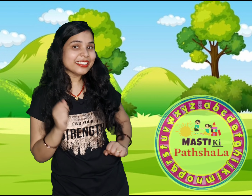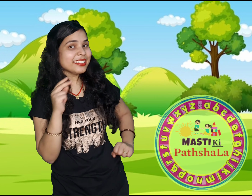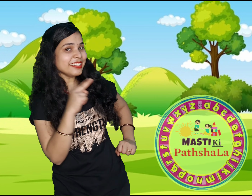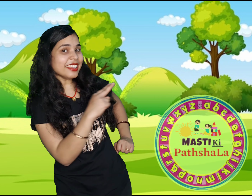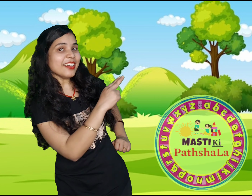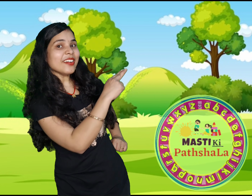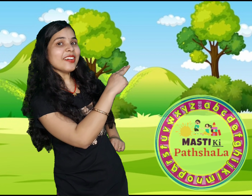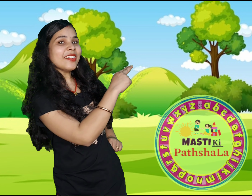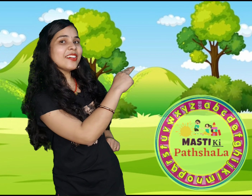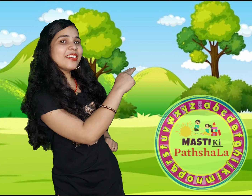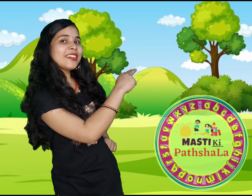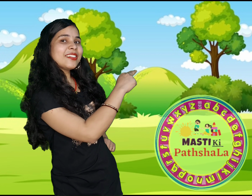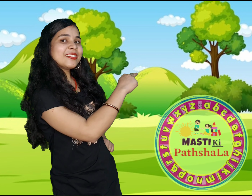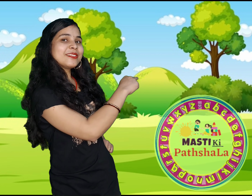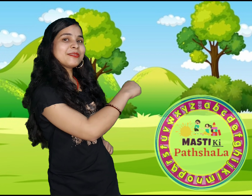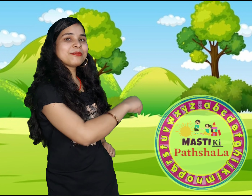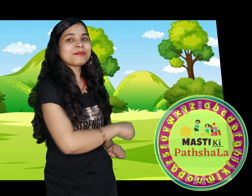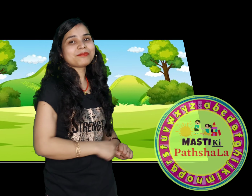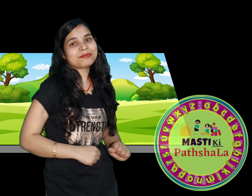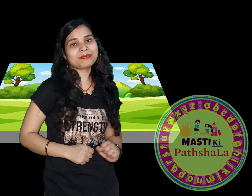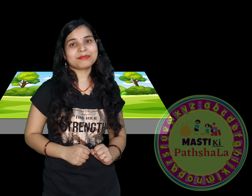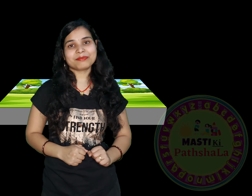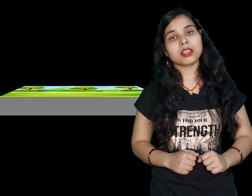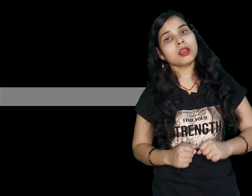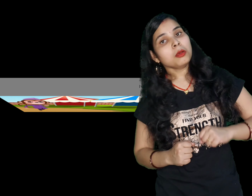घर? चलो।